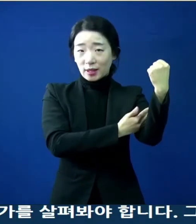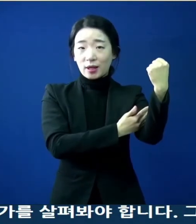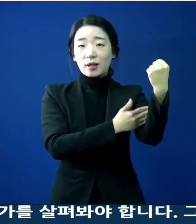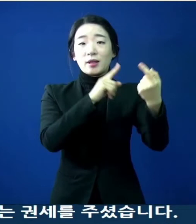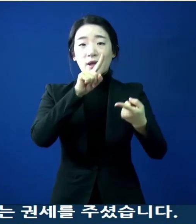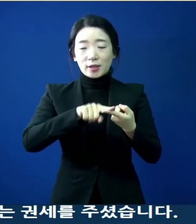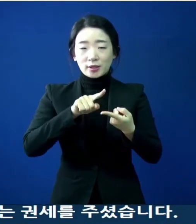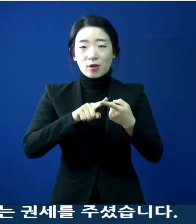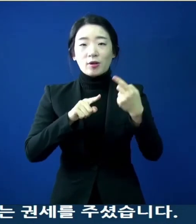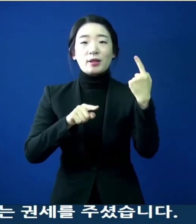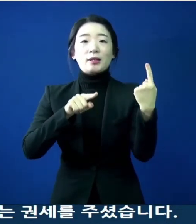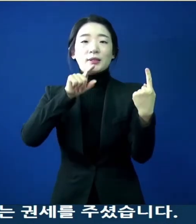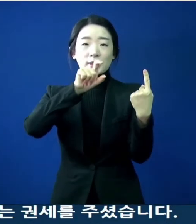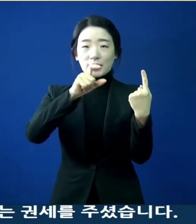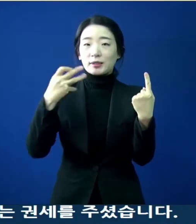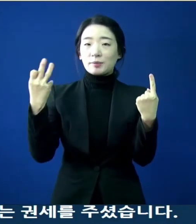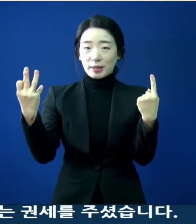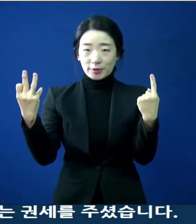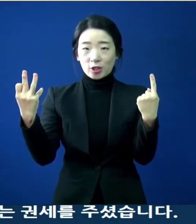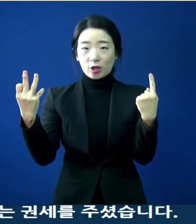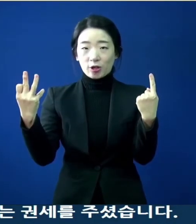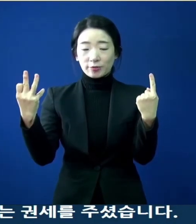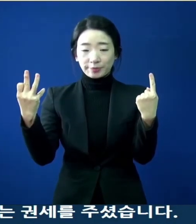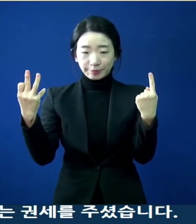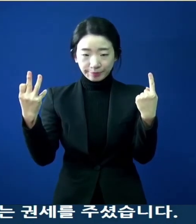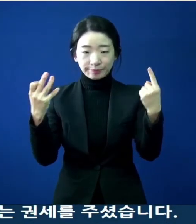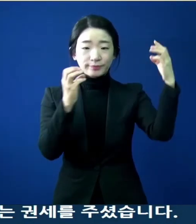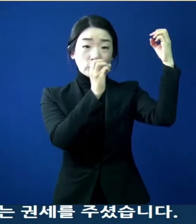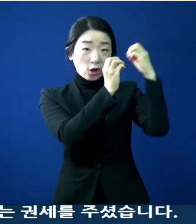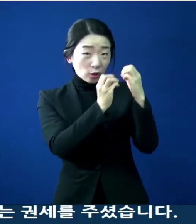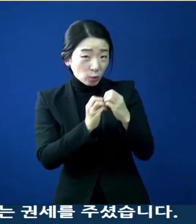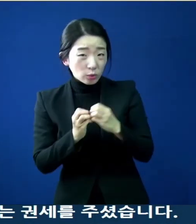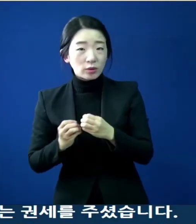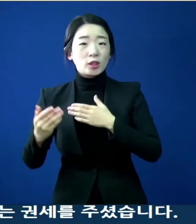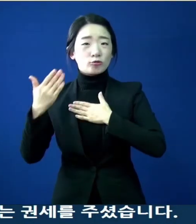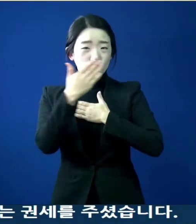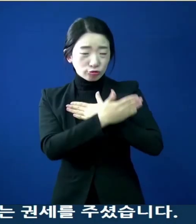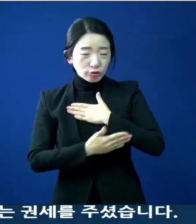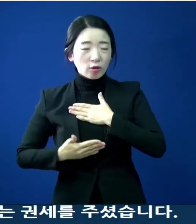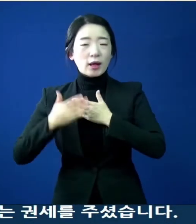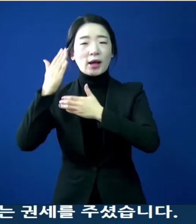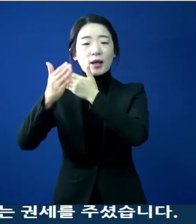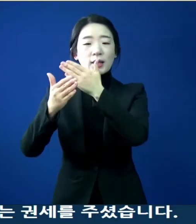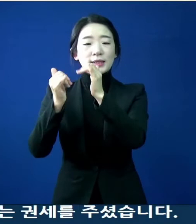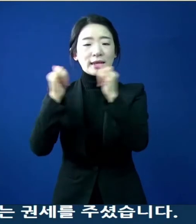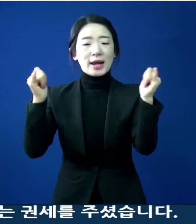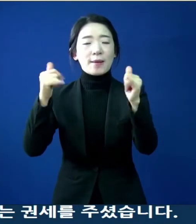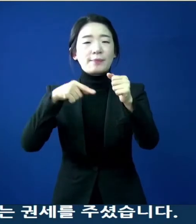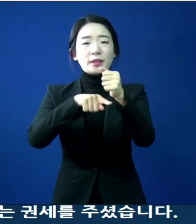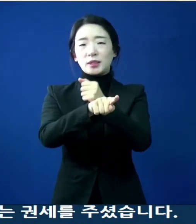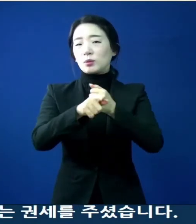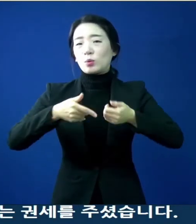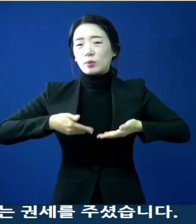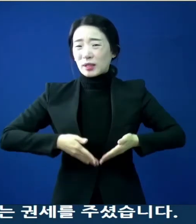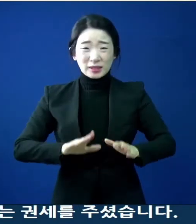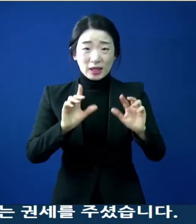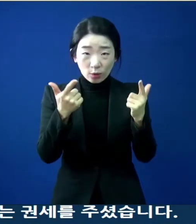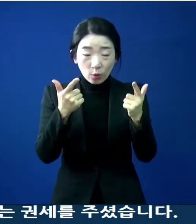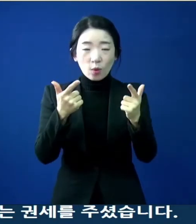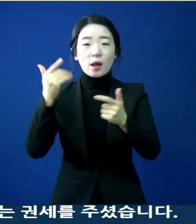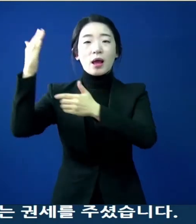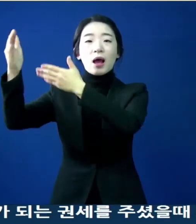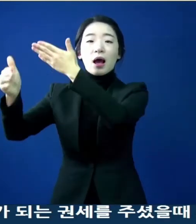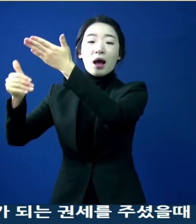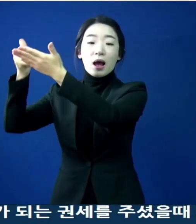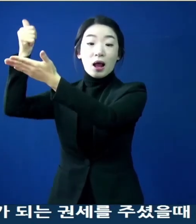보시면, 이는 혈통으로나 육정으로나 사람의 뜻으로 나지 아니하고 오직 하나님께로부터